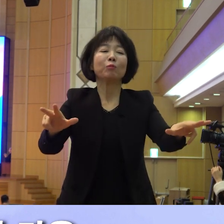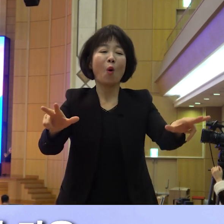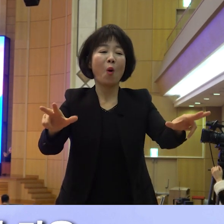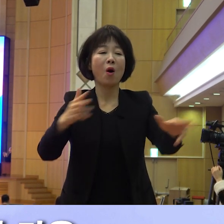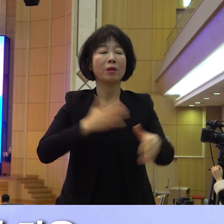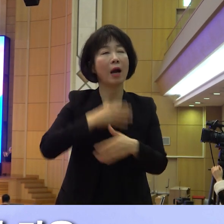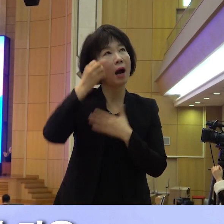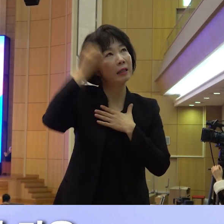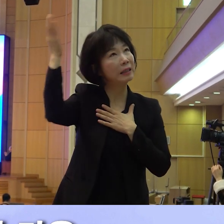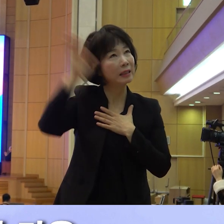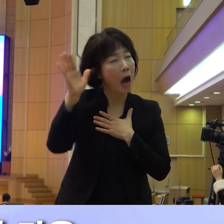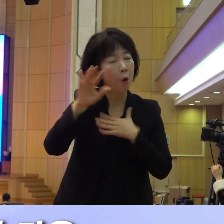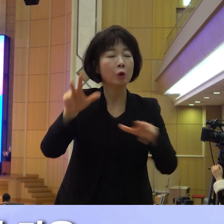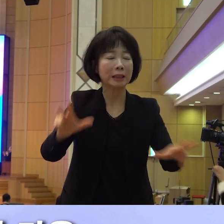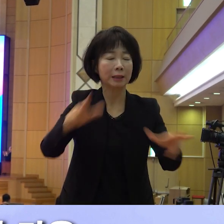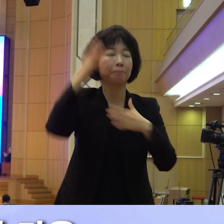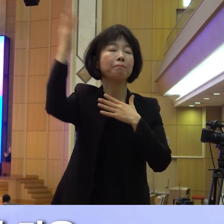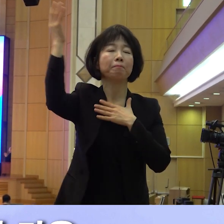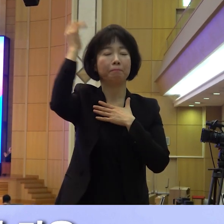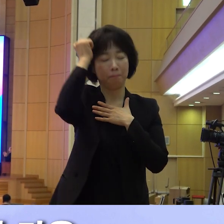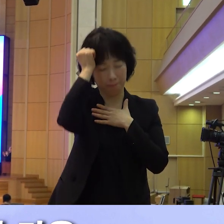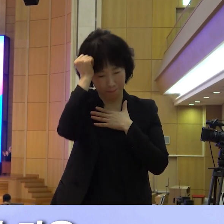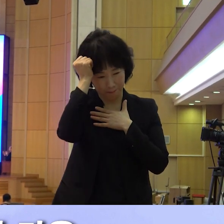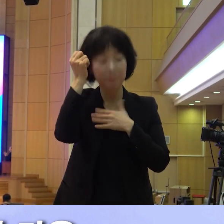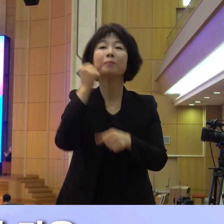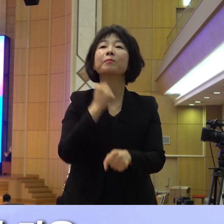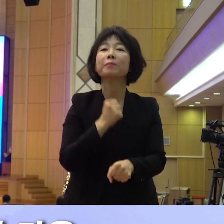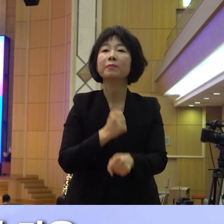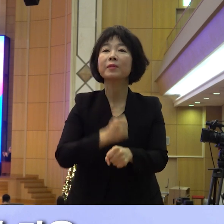지금도 내가 잊지 않고 나의 사랑하는 책,